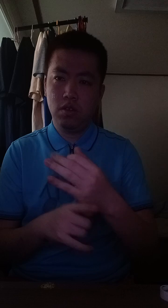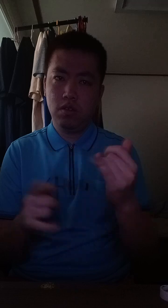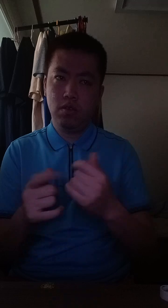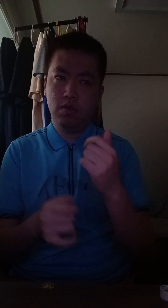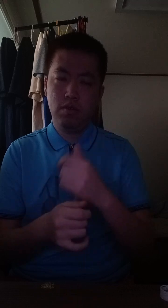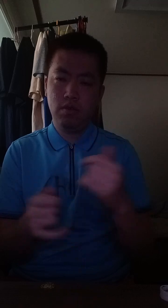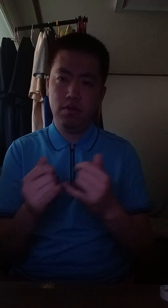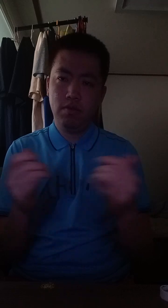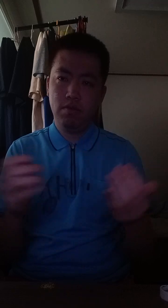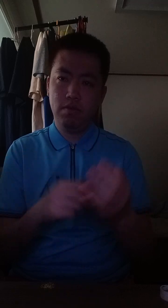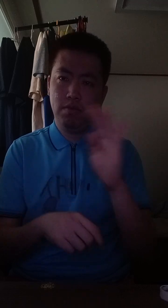이어준 것으로 보입니다. 배준희 기자.